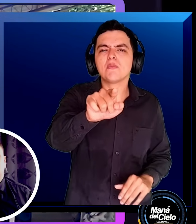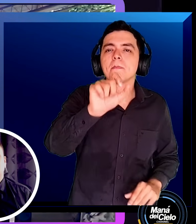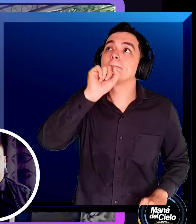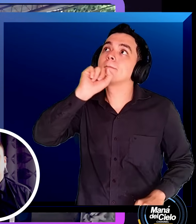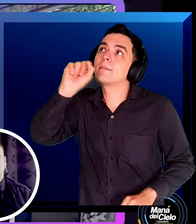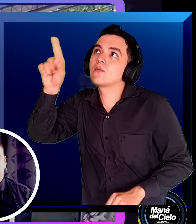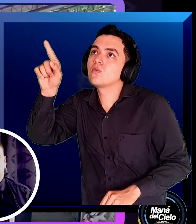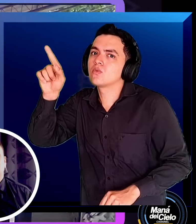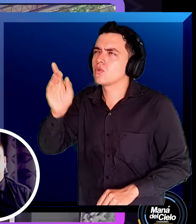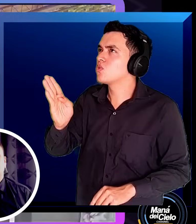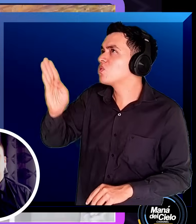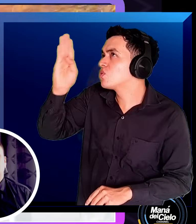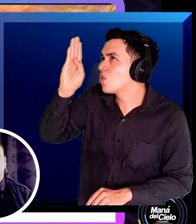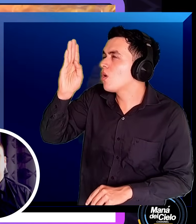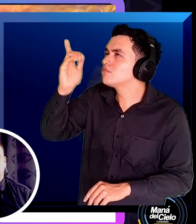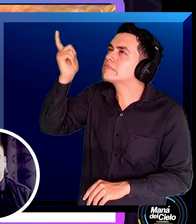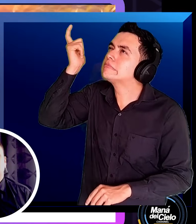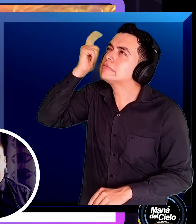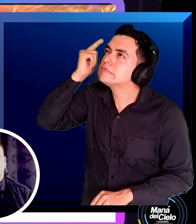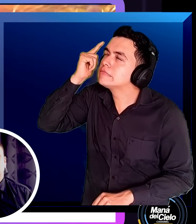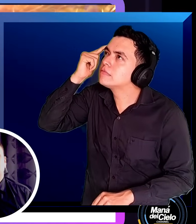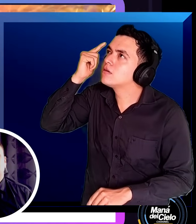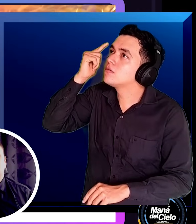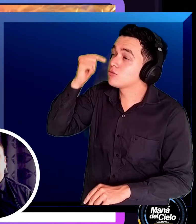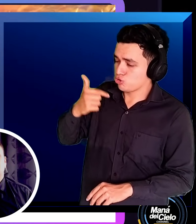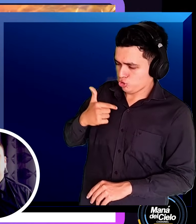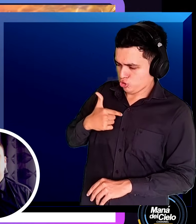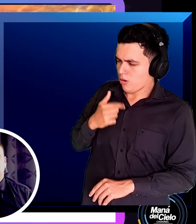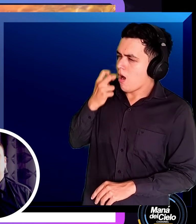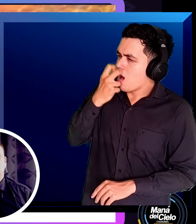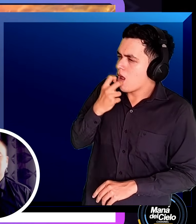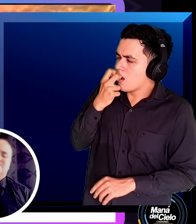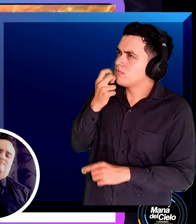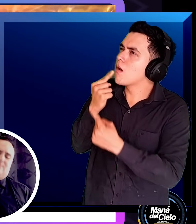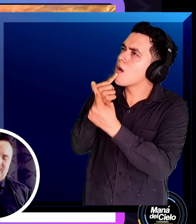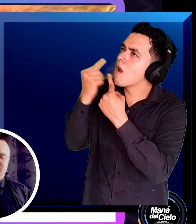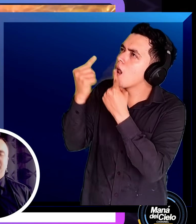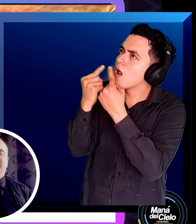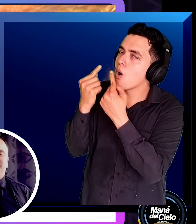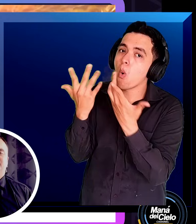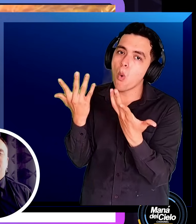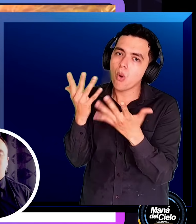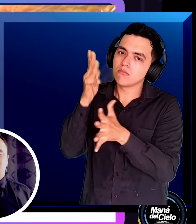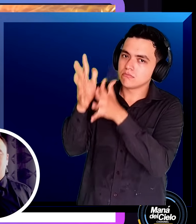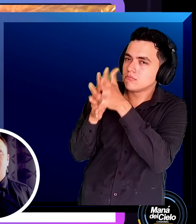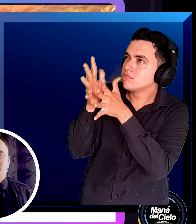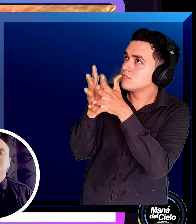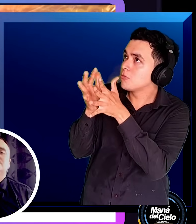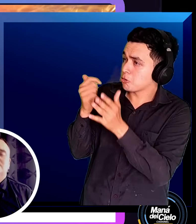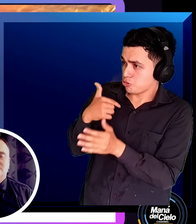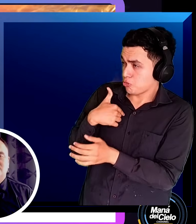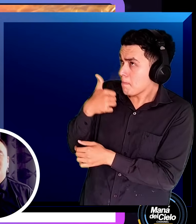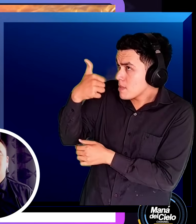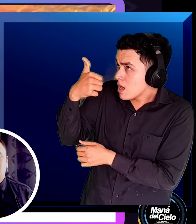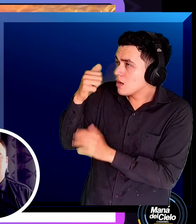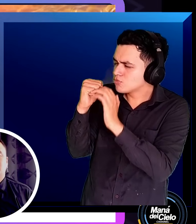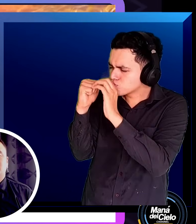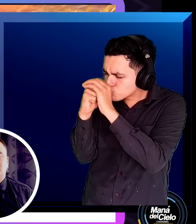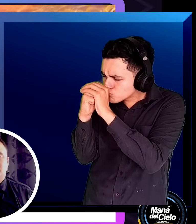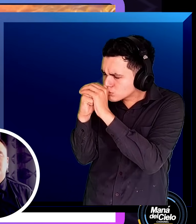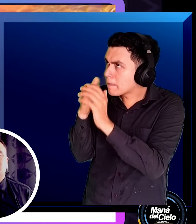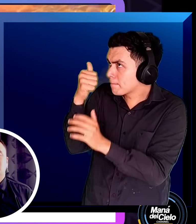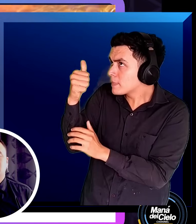Solicitar camino derecho para nosotros, para nuestros hijos y para nuestro bien. ¿Y sabe cuál fue la